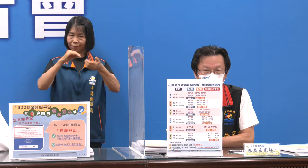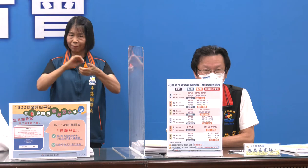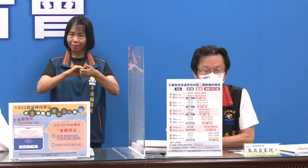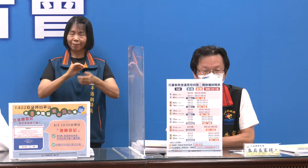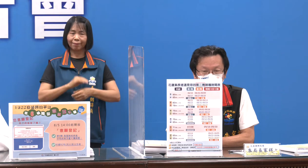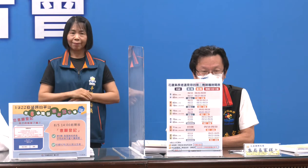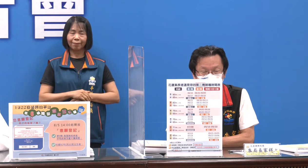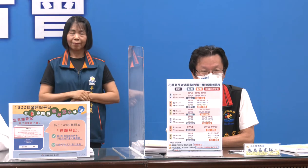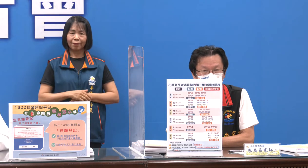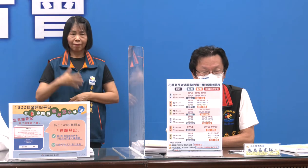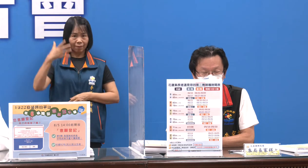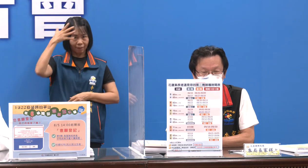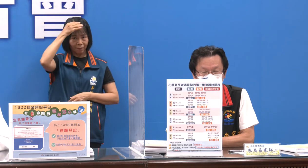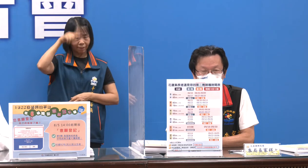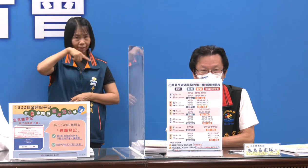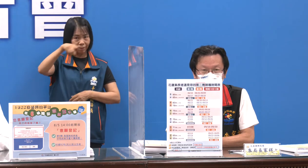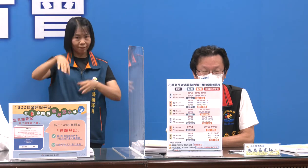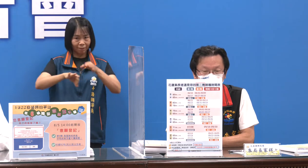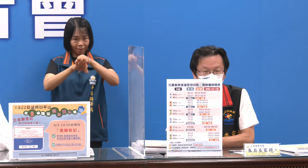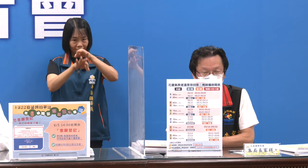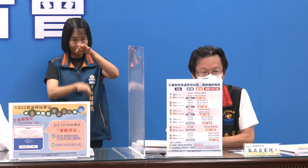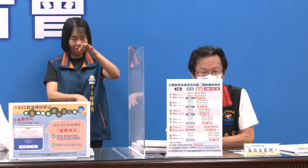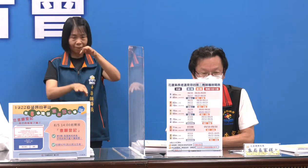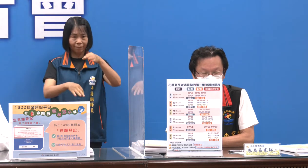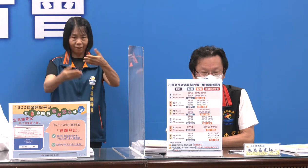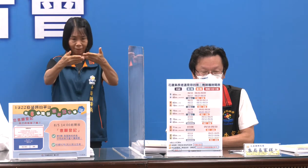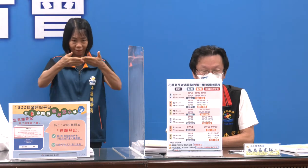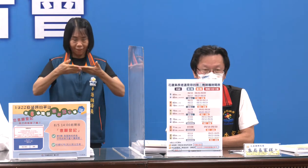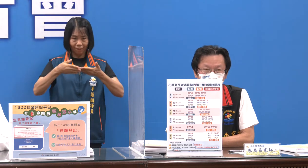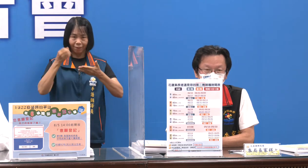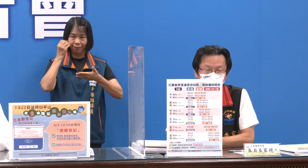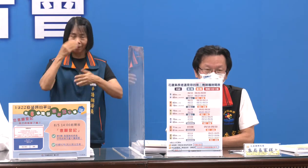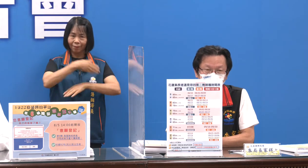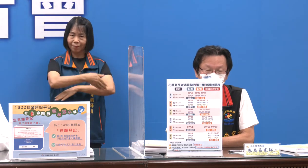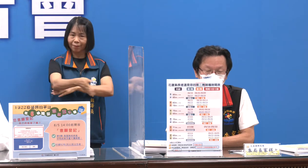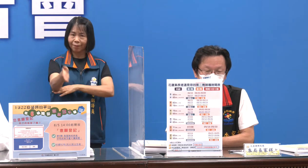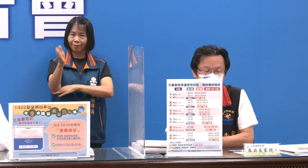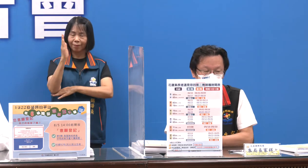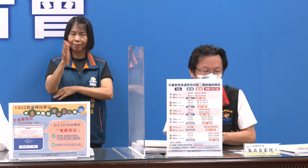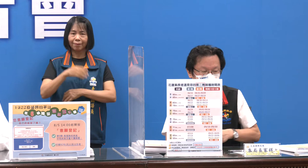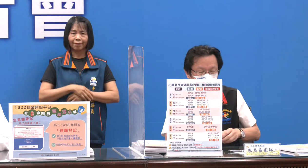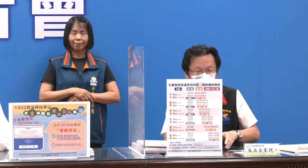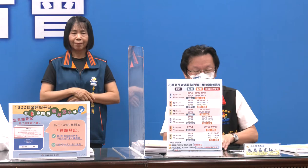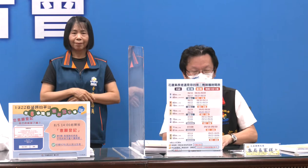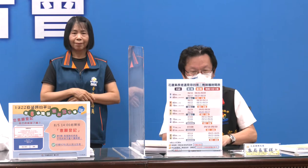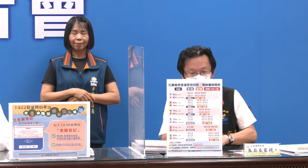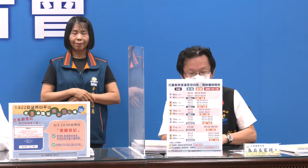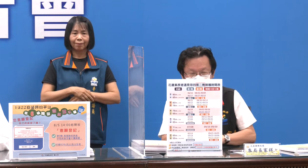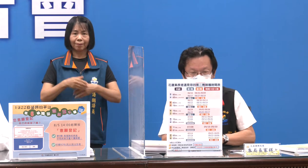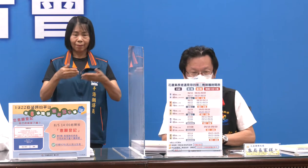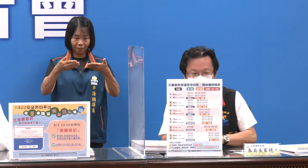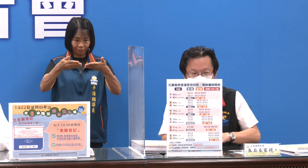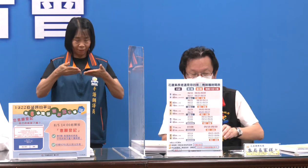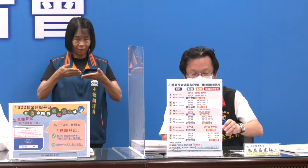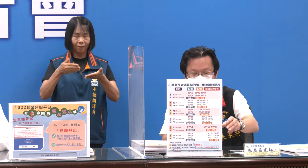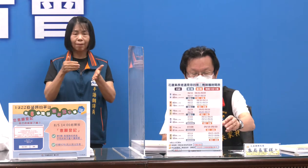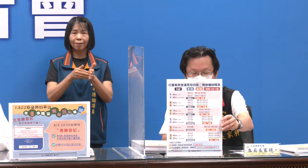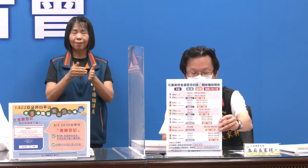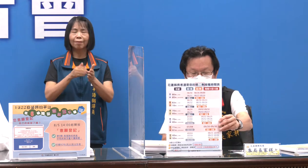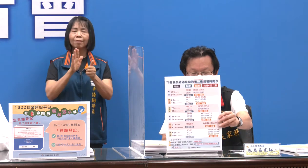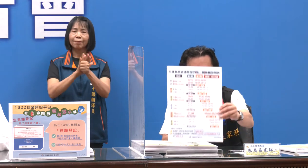这个长者的名册进到我们花莲县政府。那么花莲县政府呢，会做一个适当的安